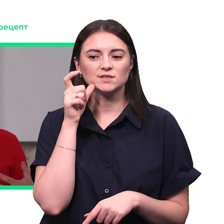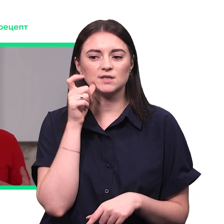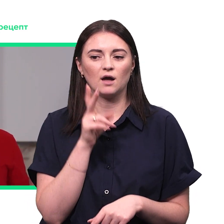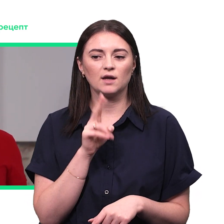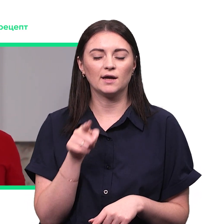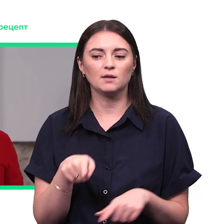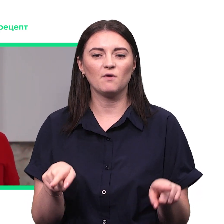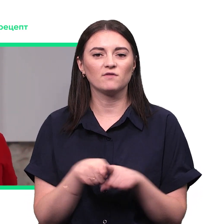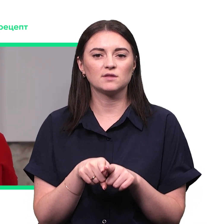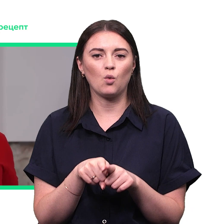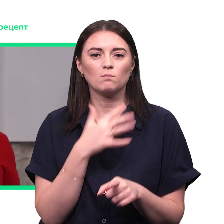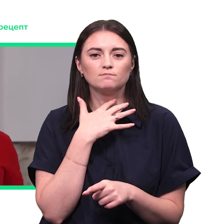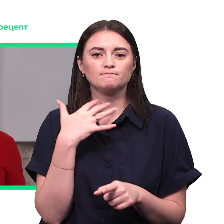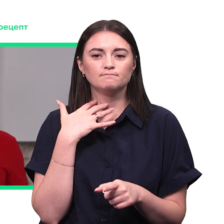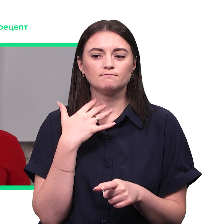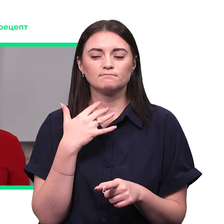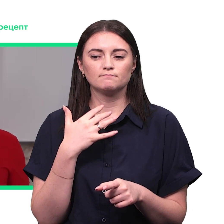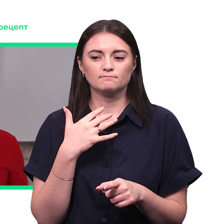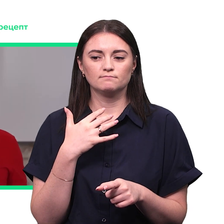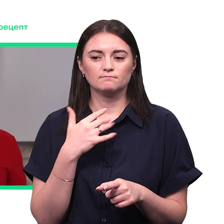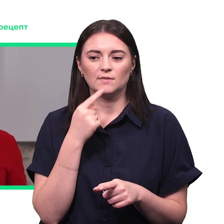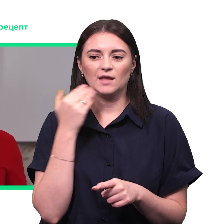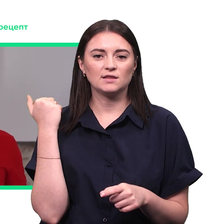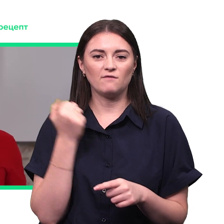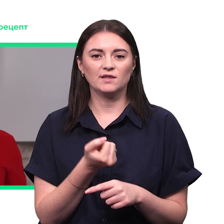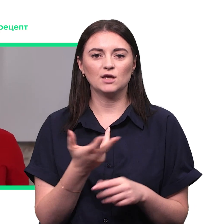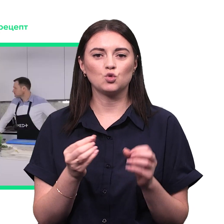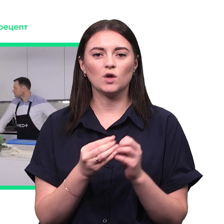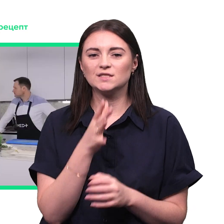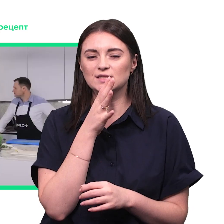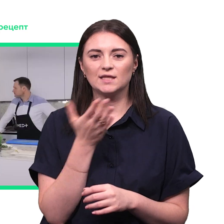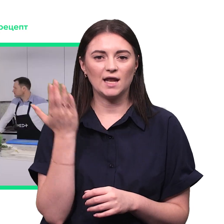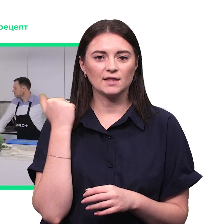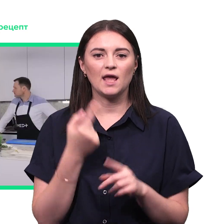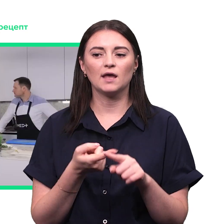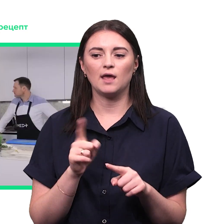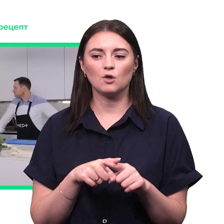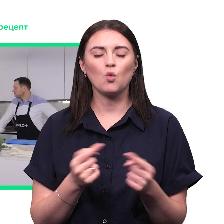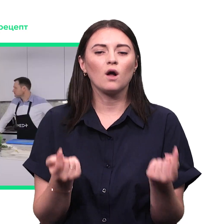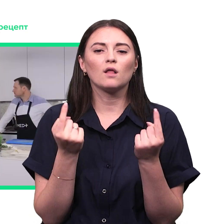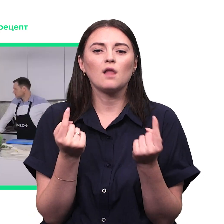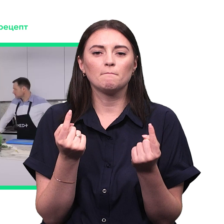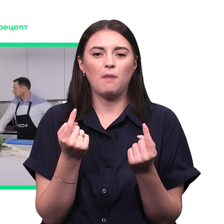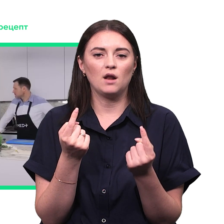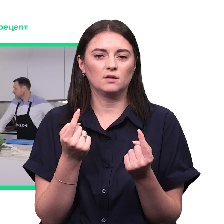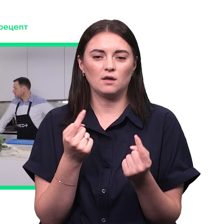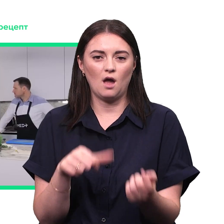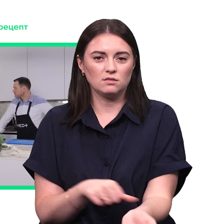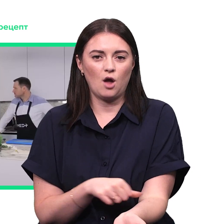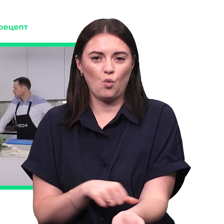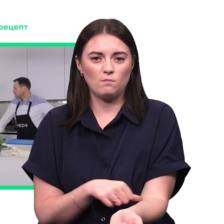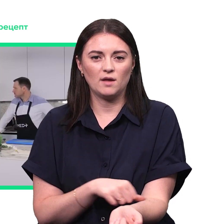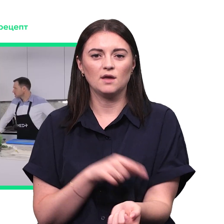в таком изобилии пришел недавно, буквально несколько десятилетий назад. И это глобальная наркомания.